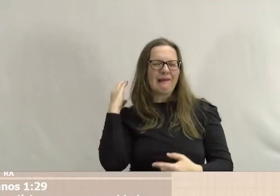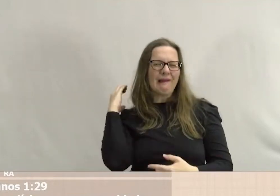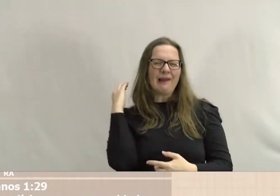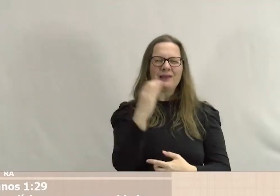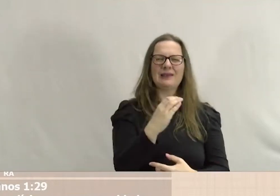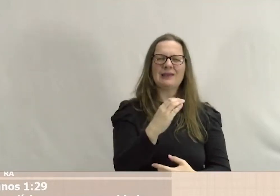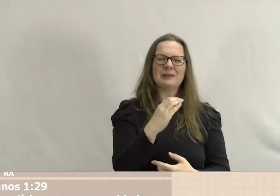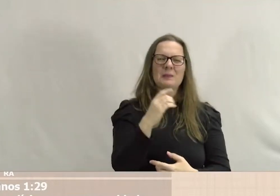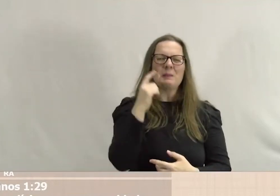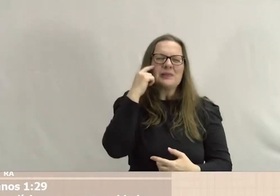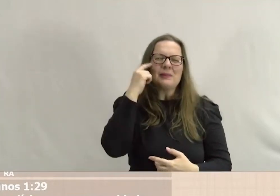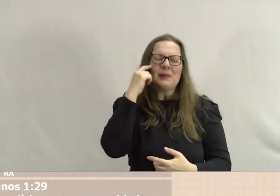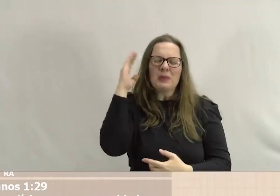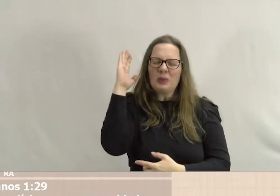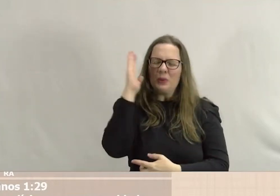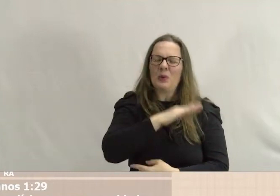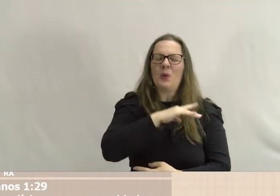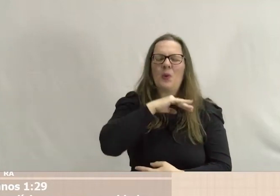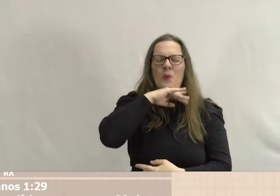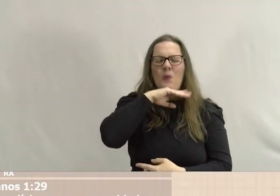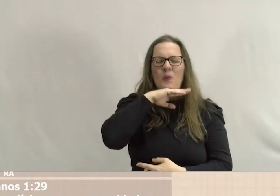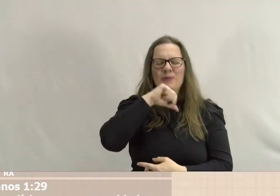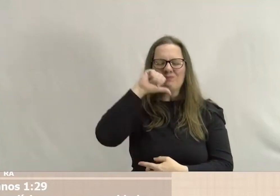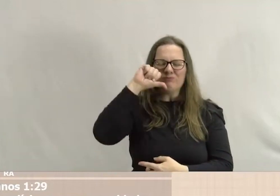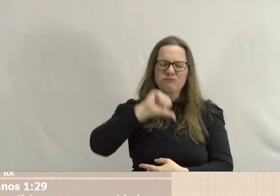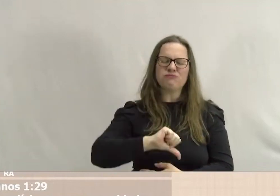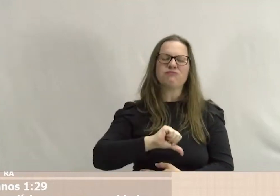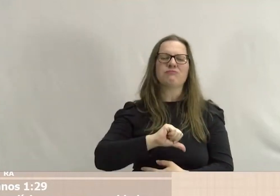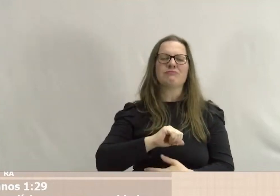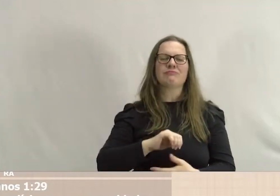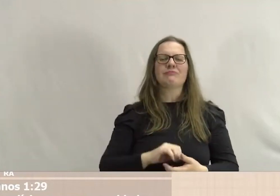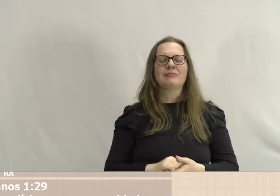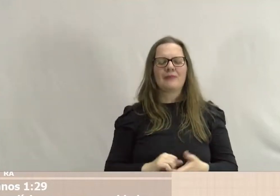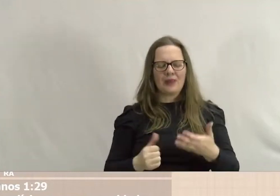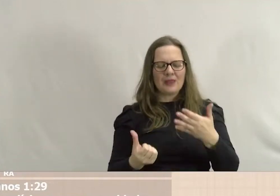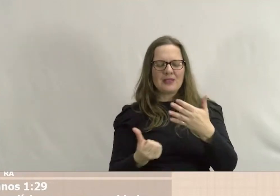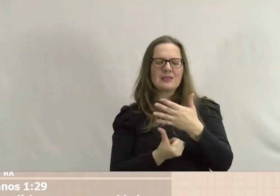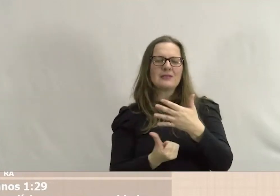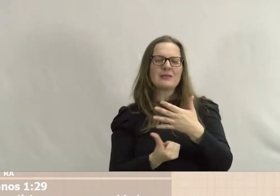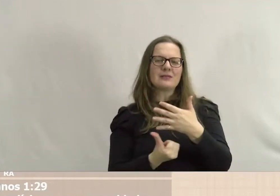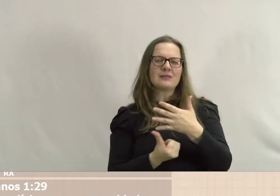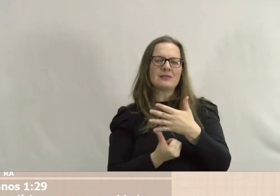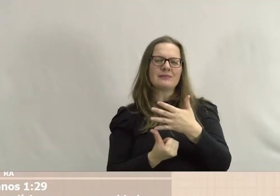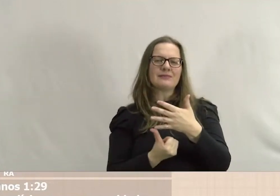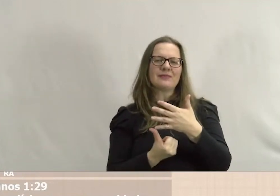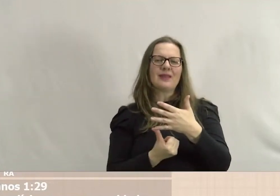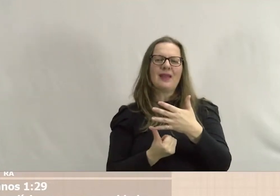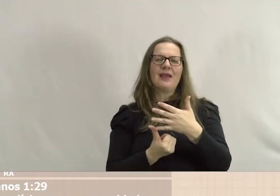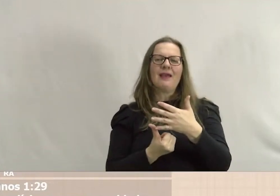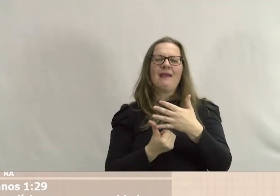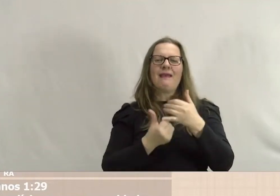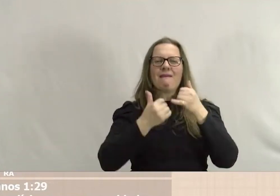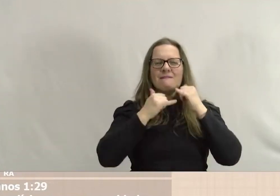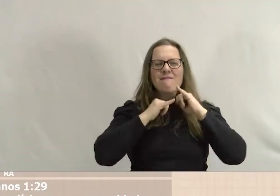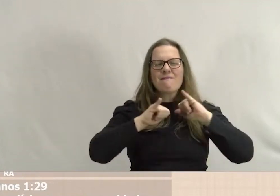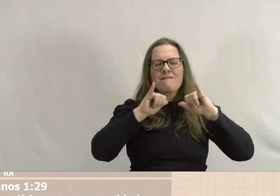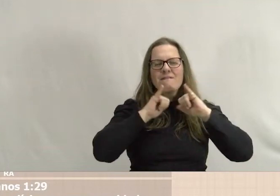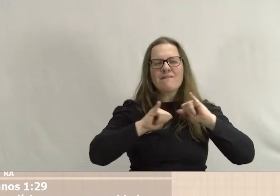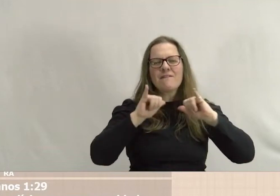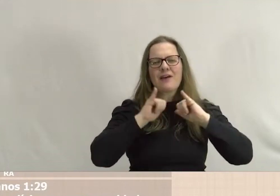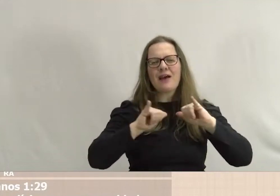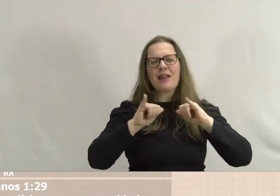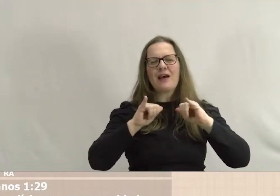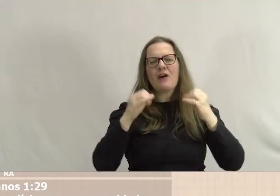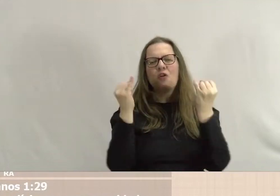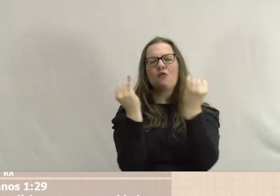E sendo difamadores, pessoas que não entendem o que estão falando e difamam quem fala por